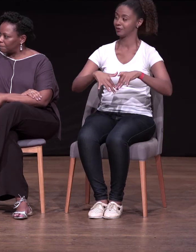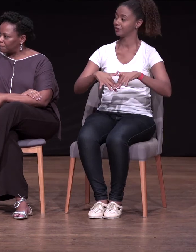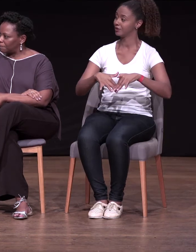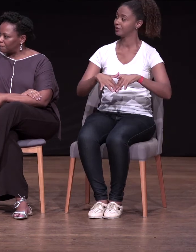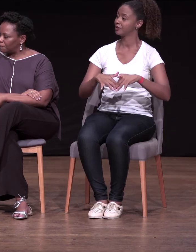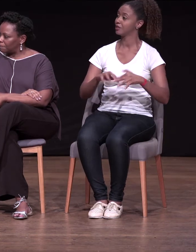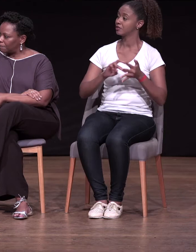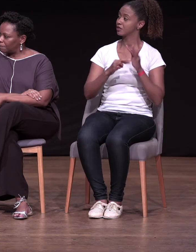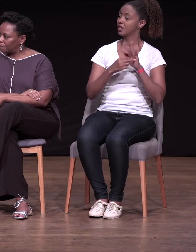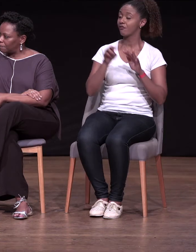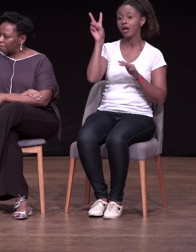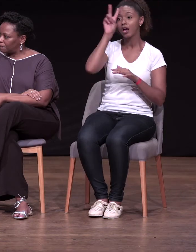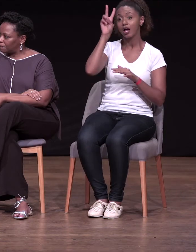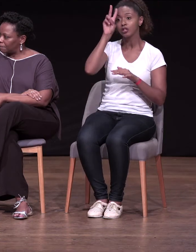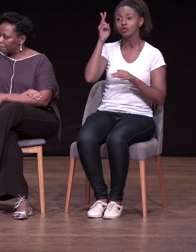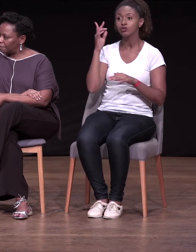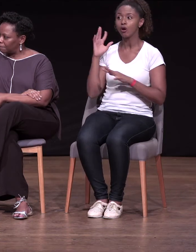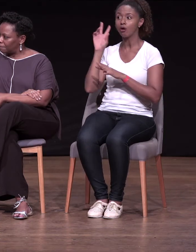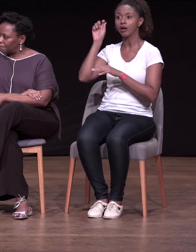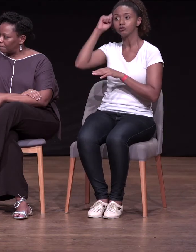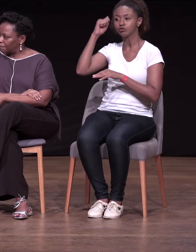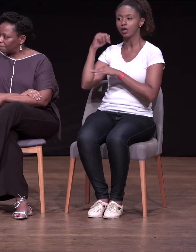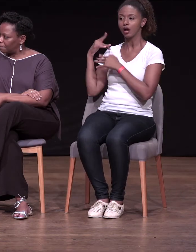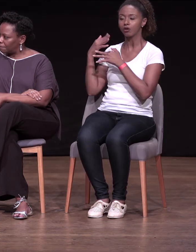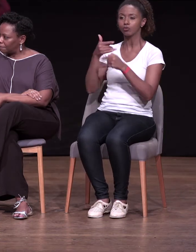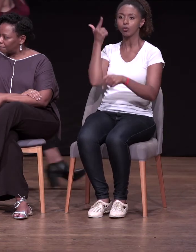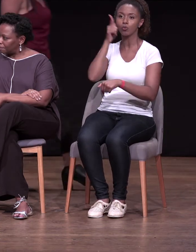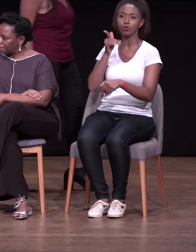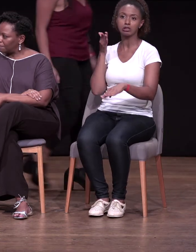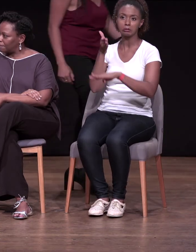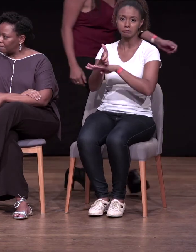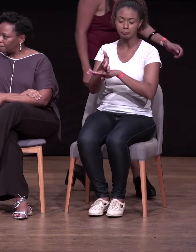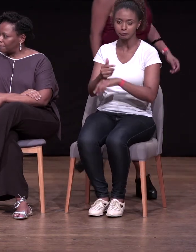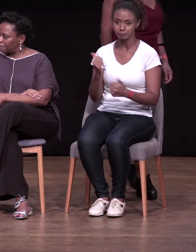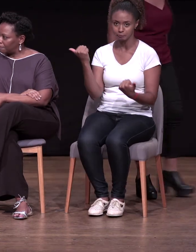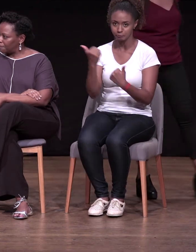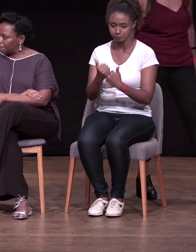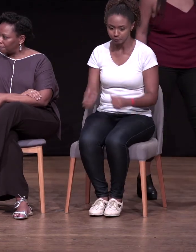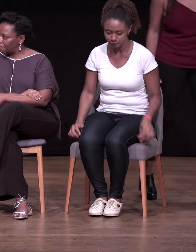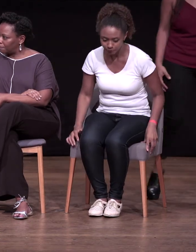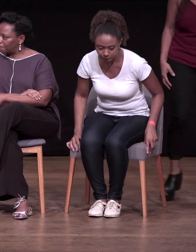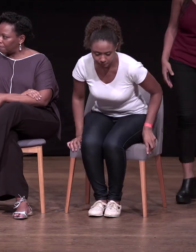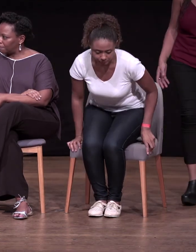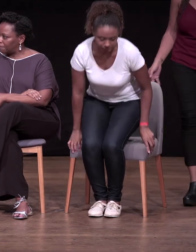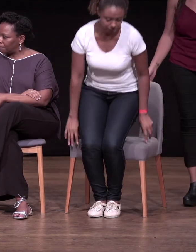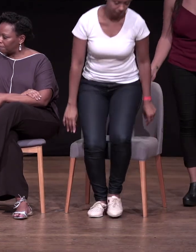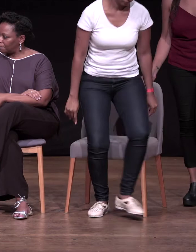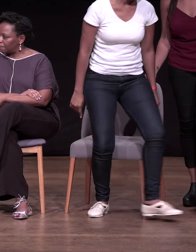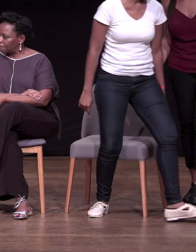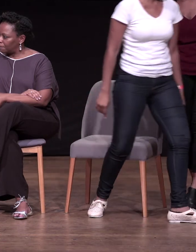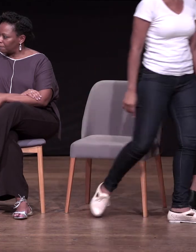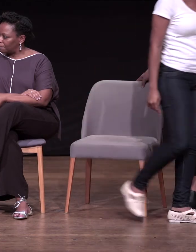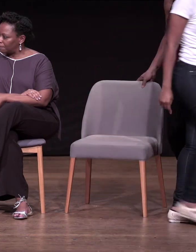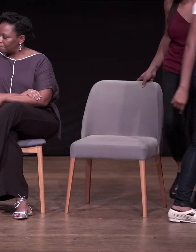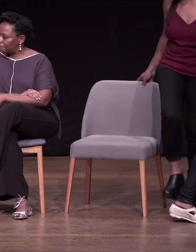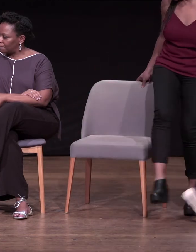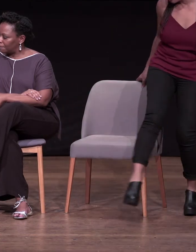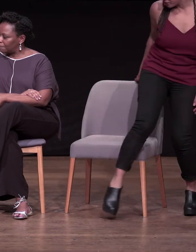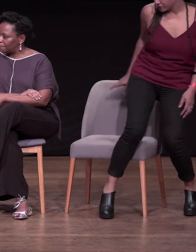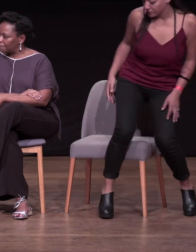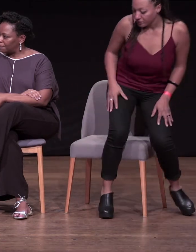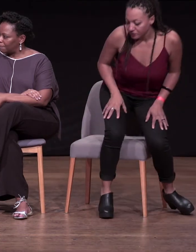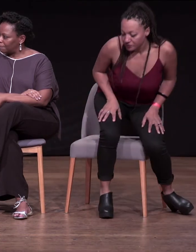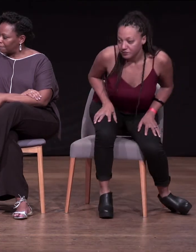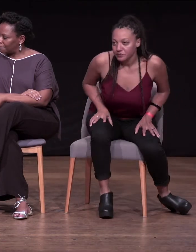à história e acesso à produção de artistas negros, por exemplo, contemporâneos a esses artistas negros estadunidenses. Conforme você foi falando e eu fui olhando